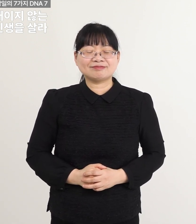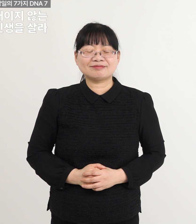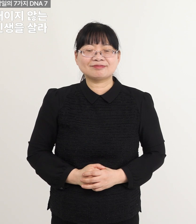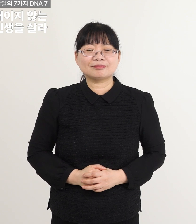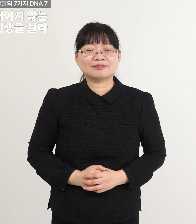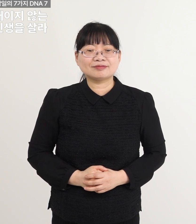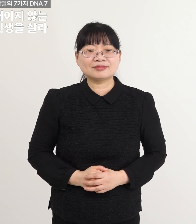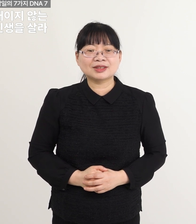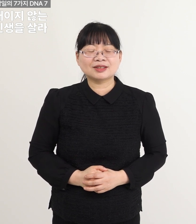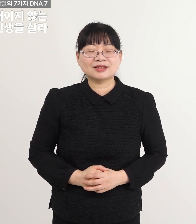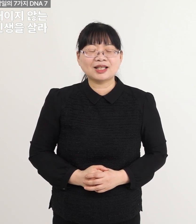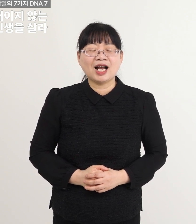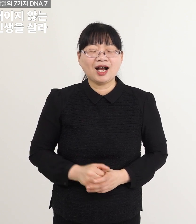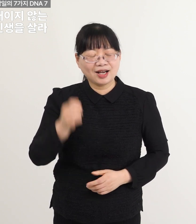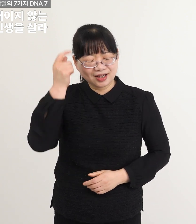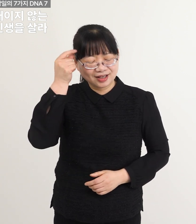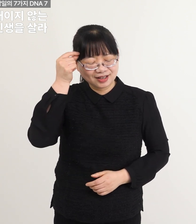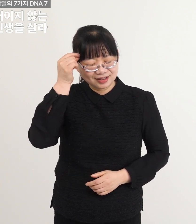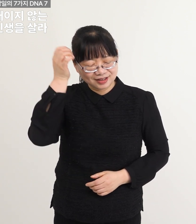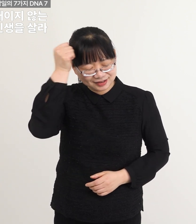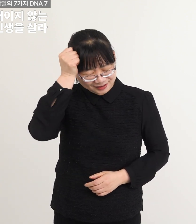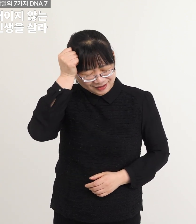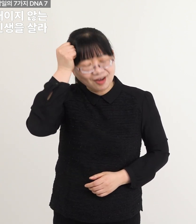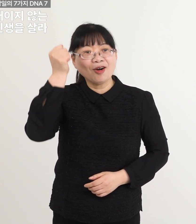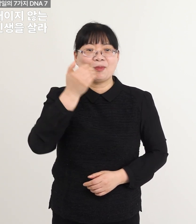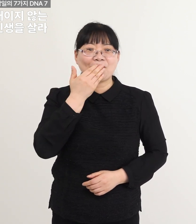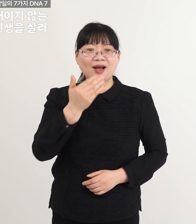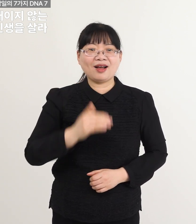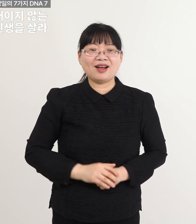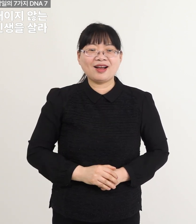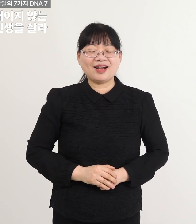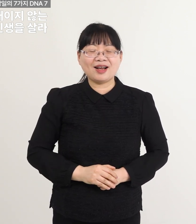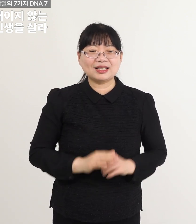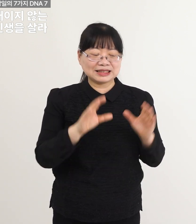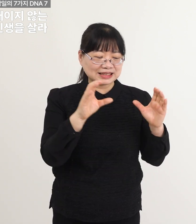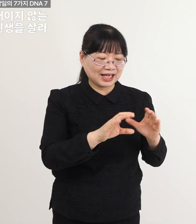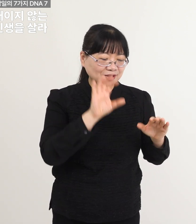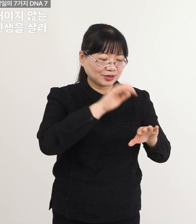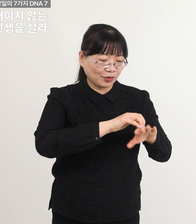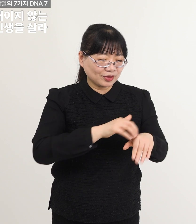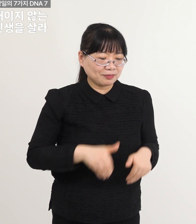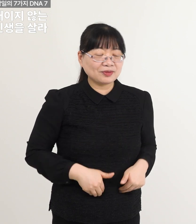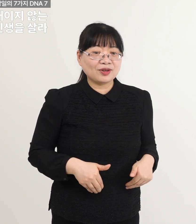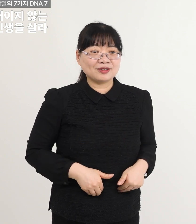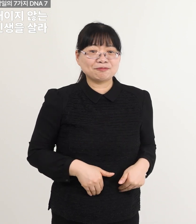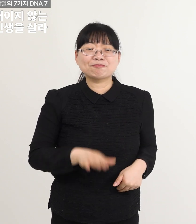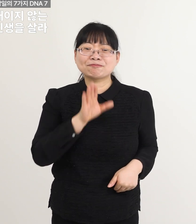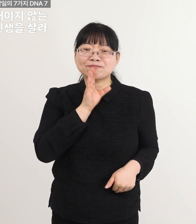작아지는 연습. 이제 기억났어요. 작아지는 연습을 해야 된다. 정말입니다.